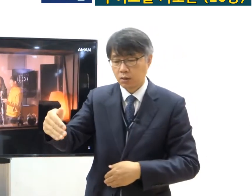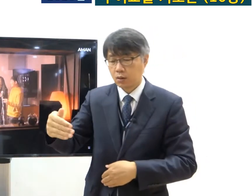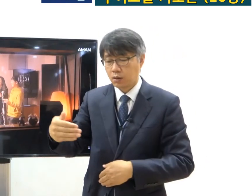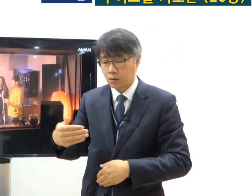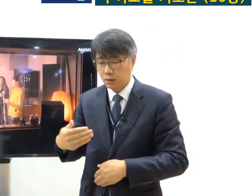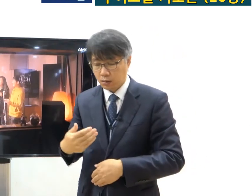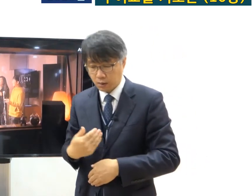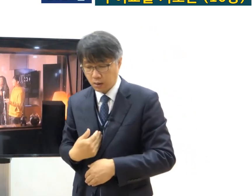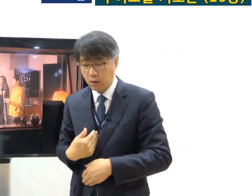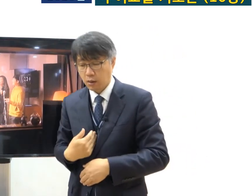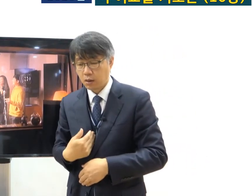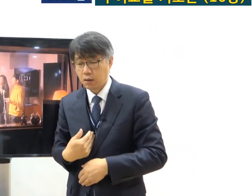우리들